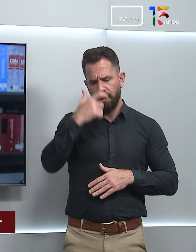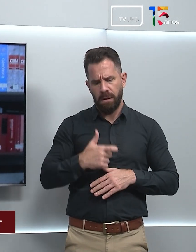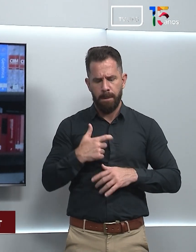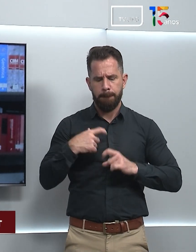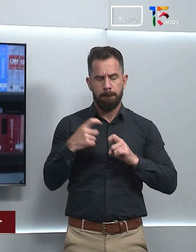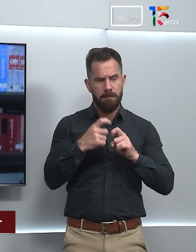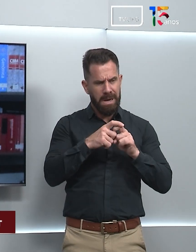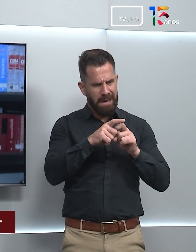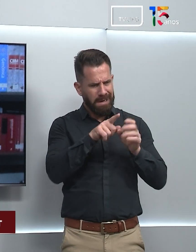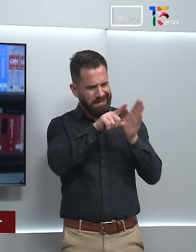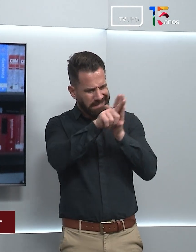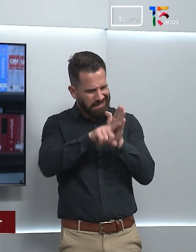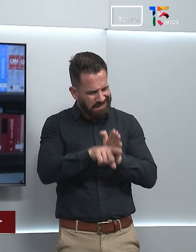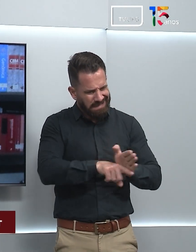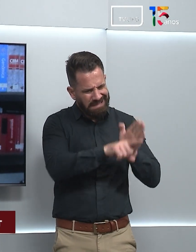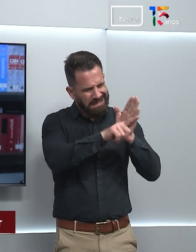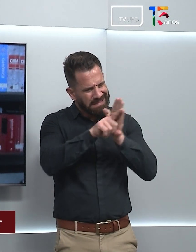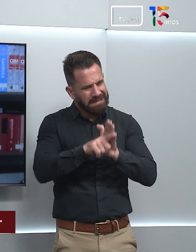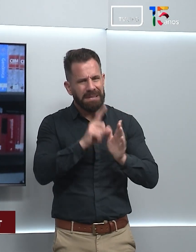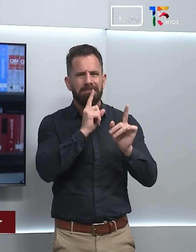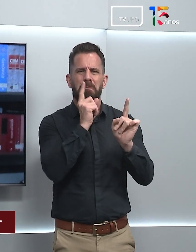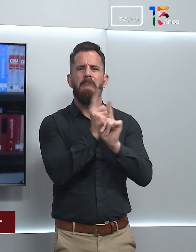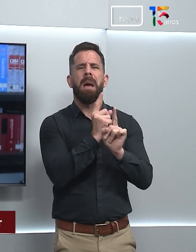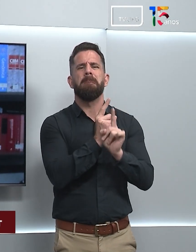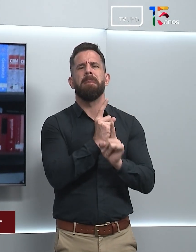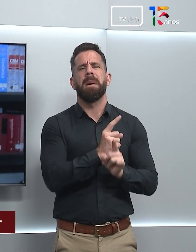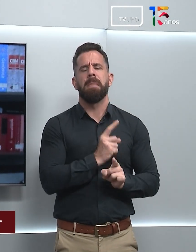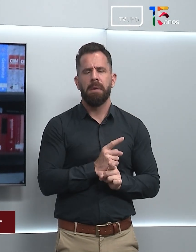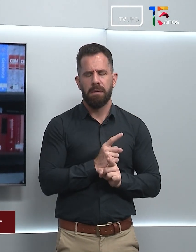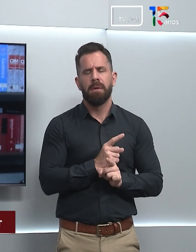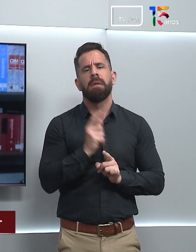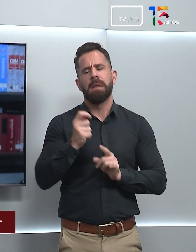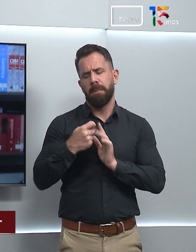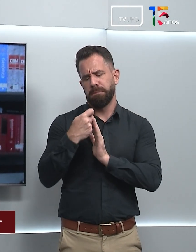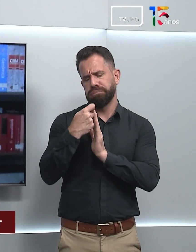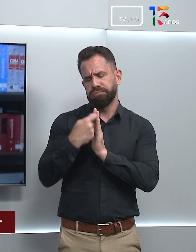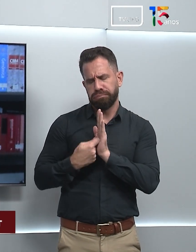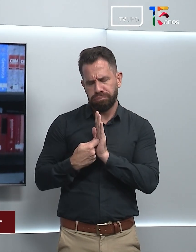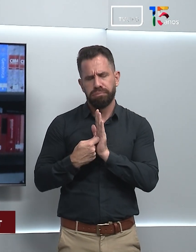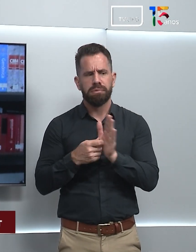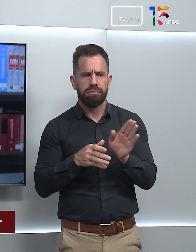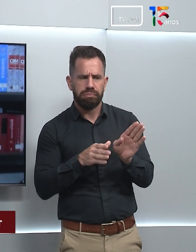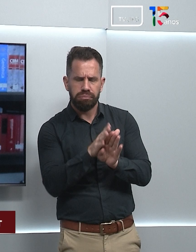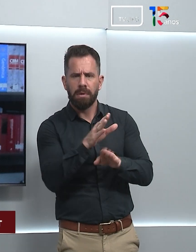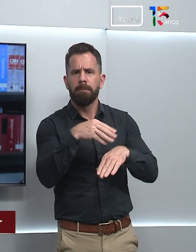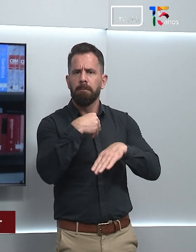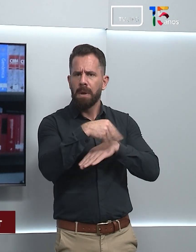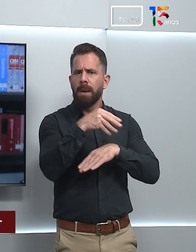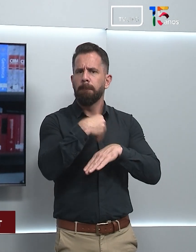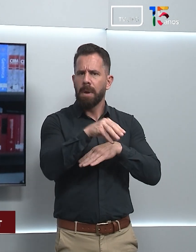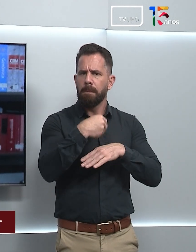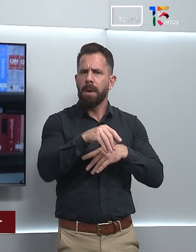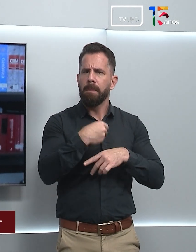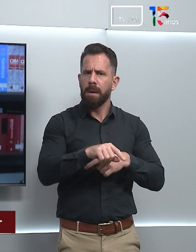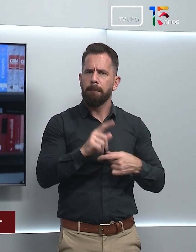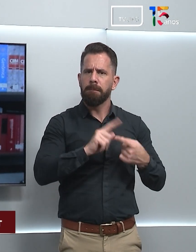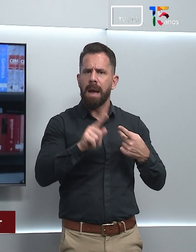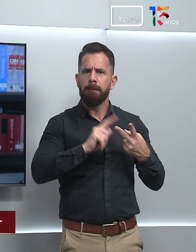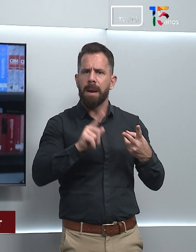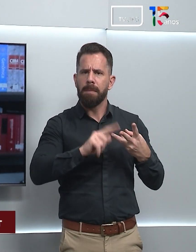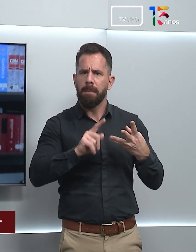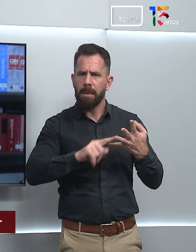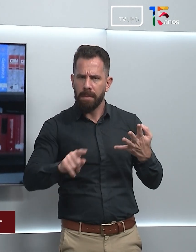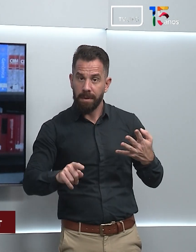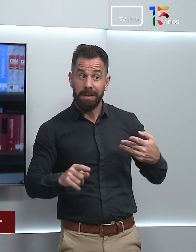com um exame clínico, você vai prescrever a dieta, atividade física, mudanças comportamentais, e aí